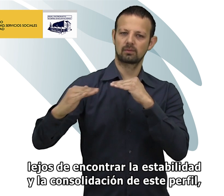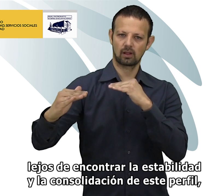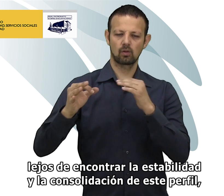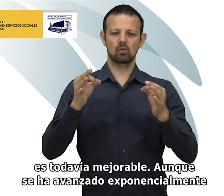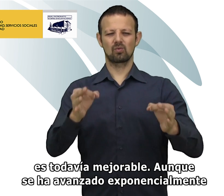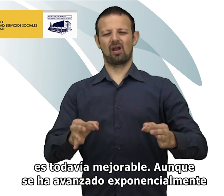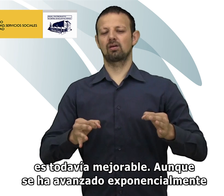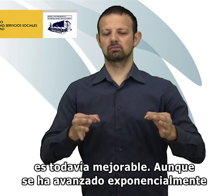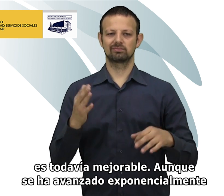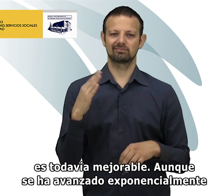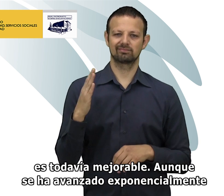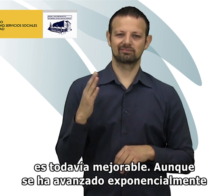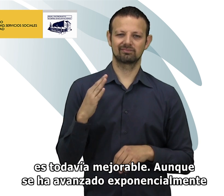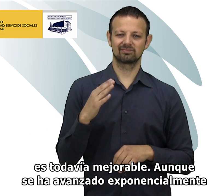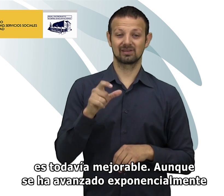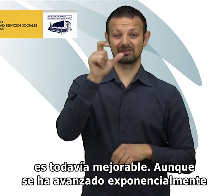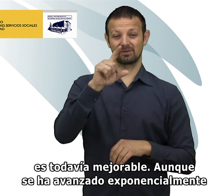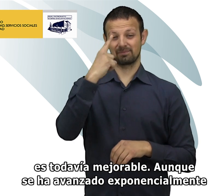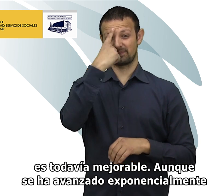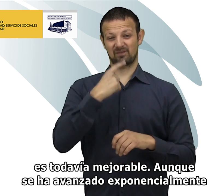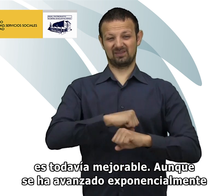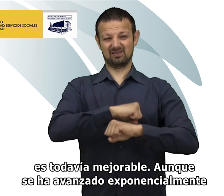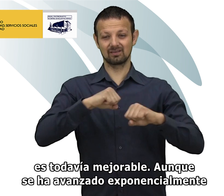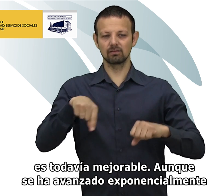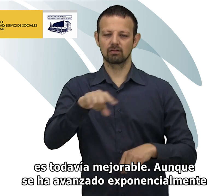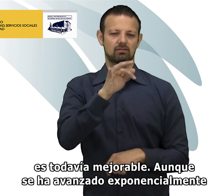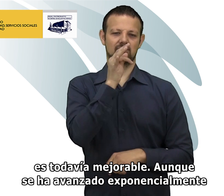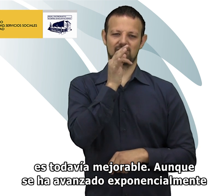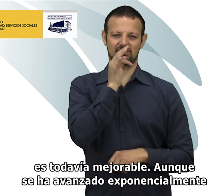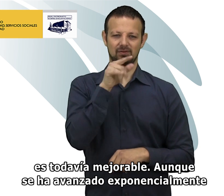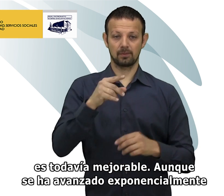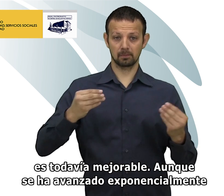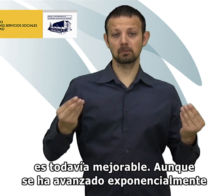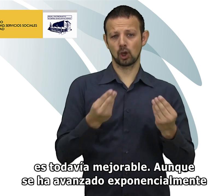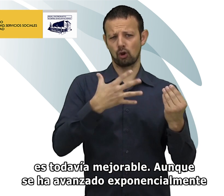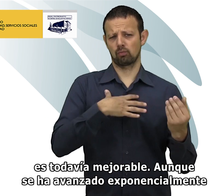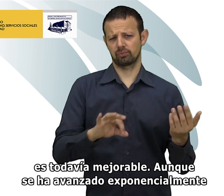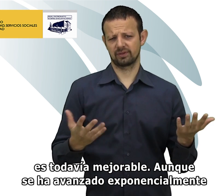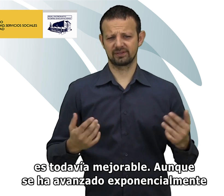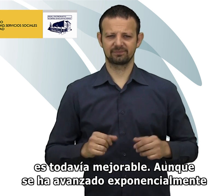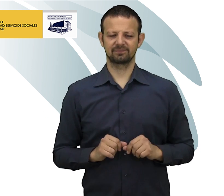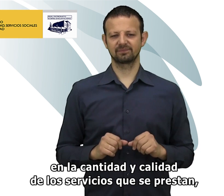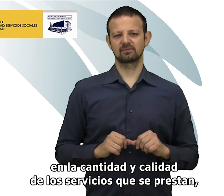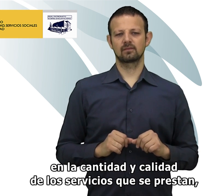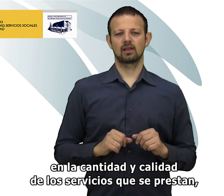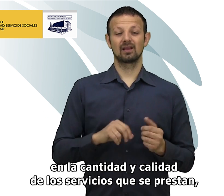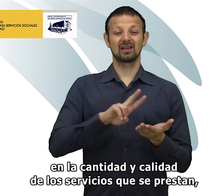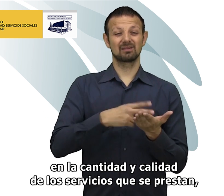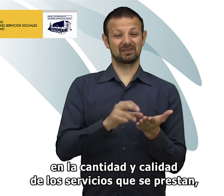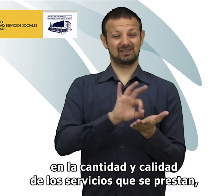avanzado exponencialmente en la cantidad y calidad de los servicios que se prestan. Aún estamos lejos de ofrecer